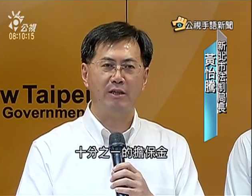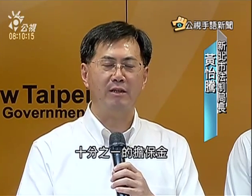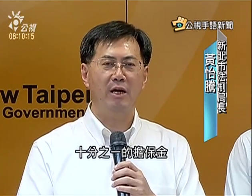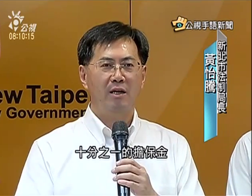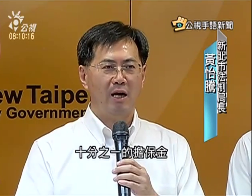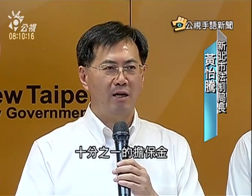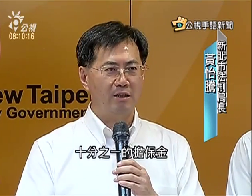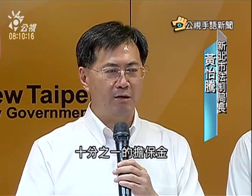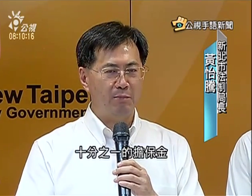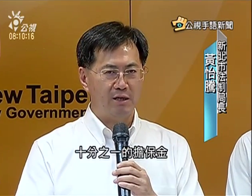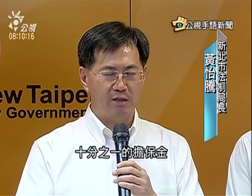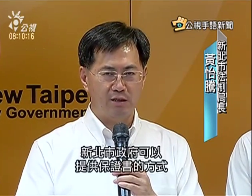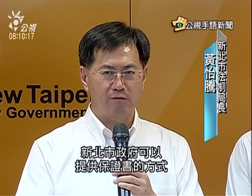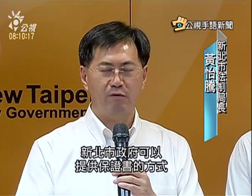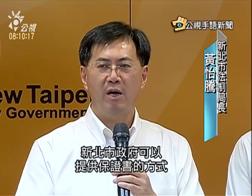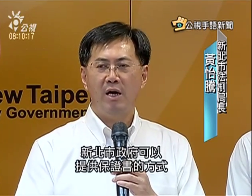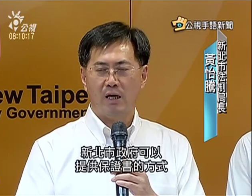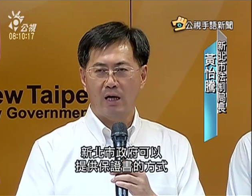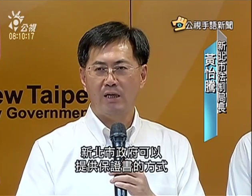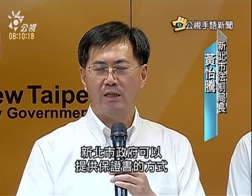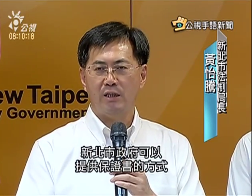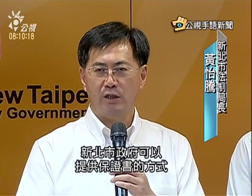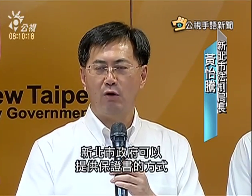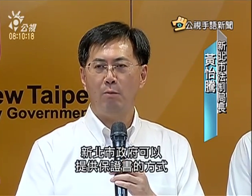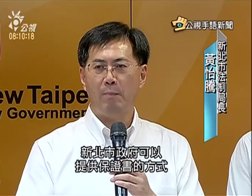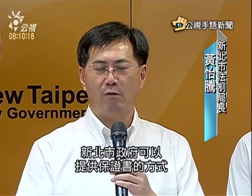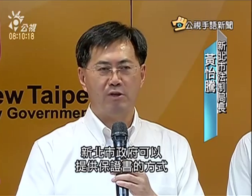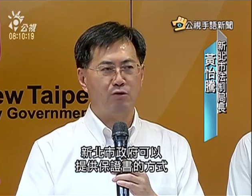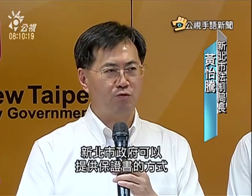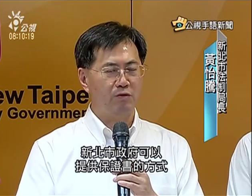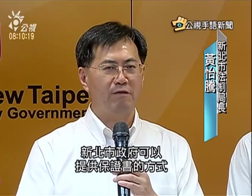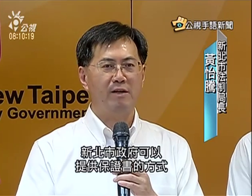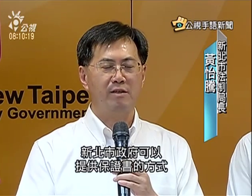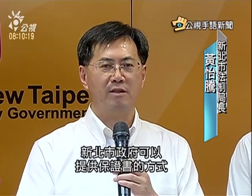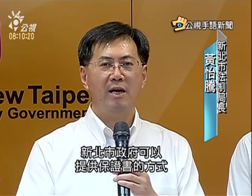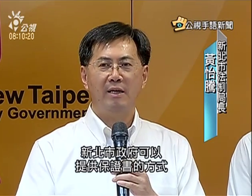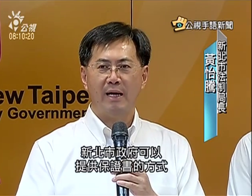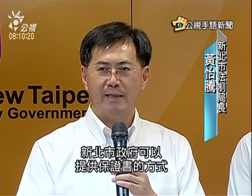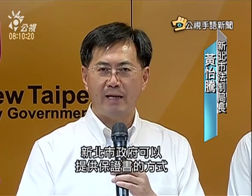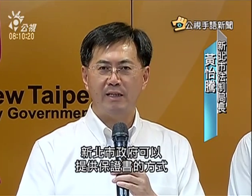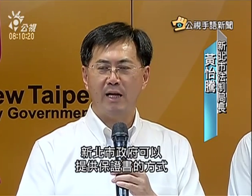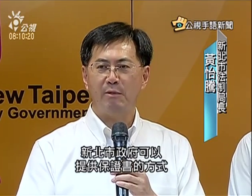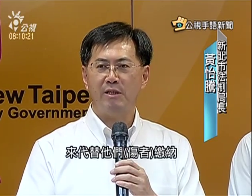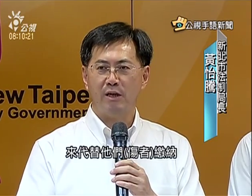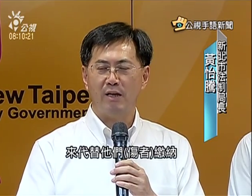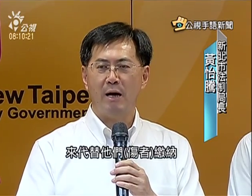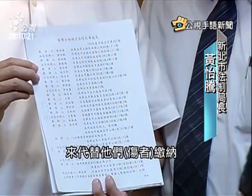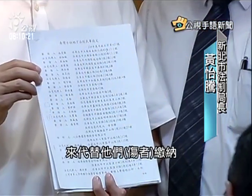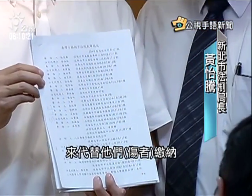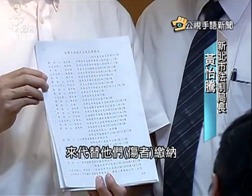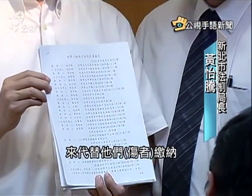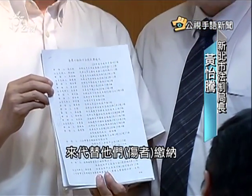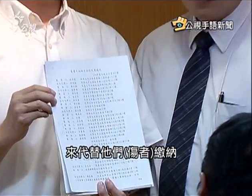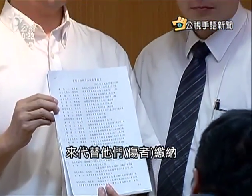金，让新北市政府可以提供保证书的方式来代替他们缴纳。 市府将尽快提